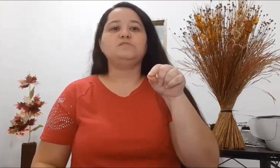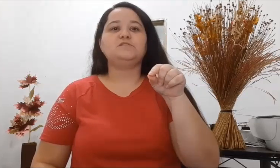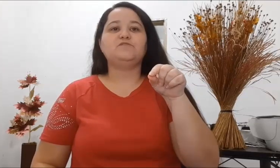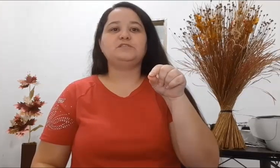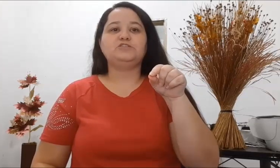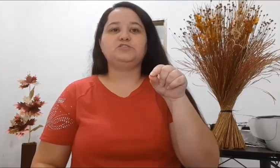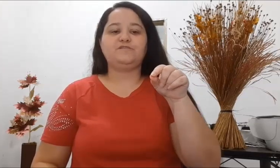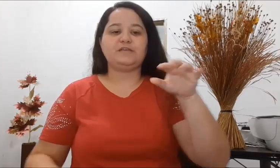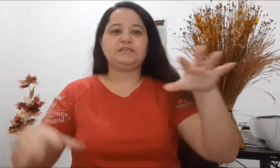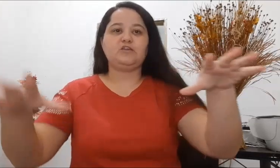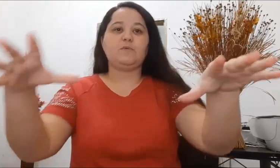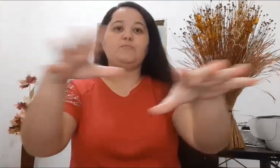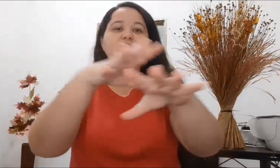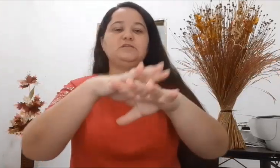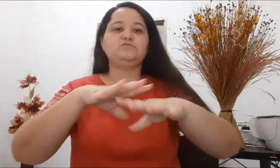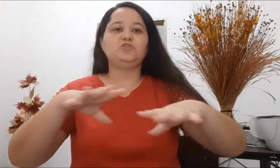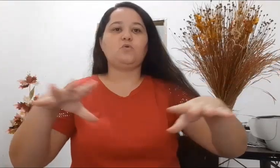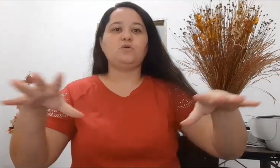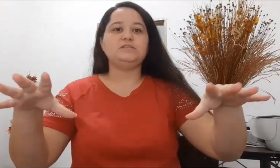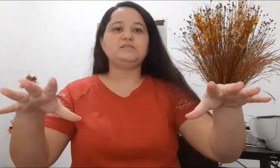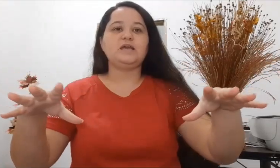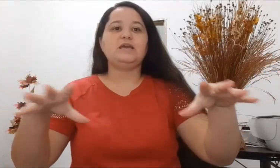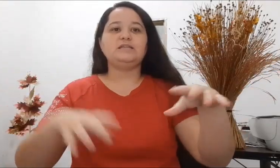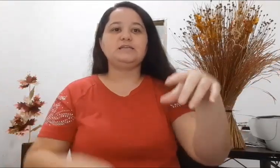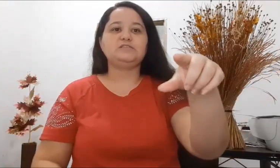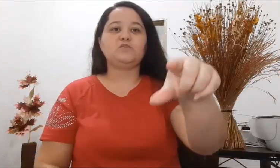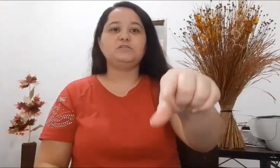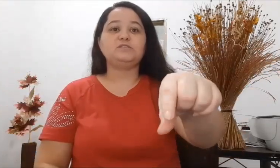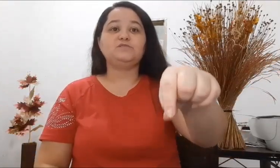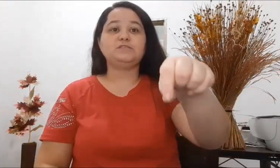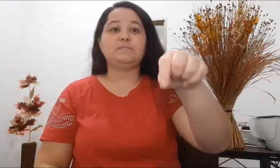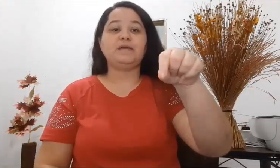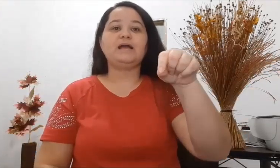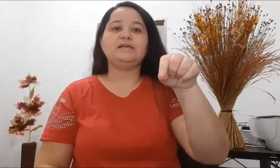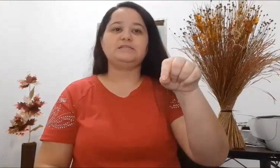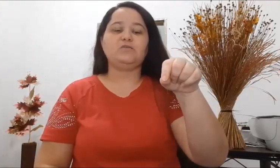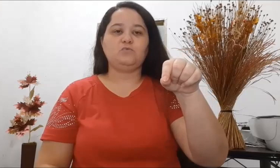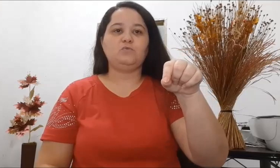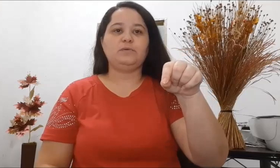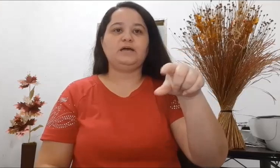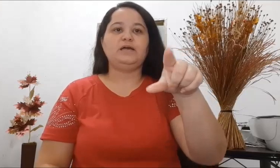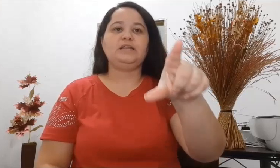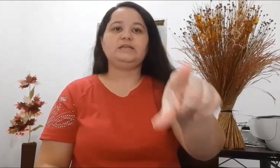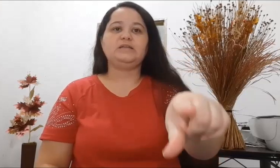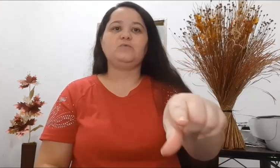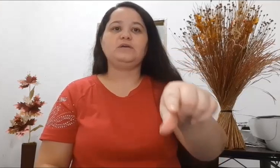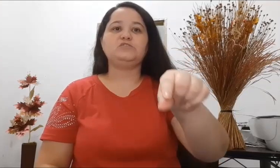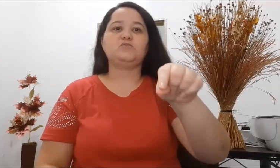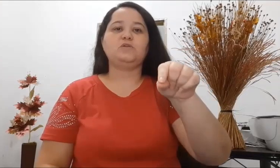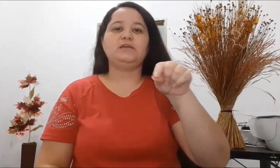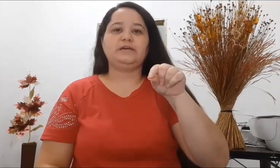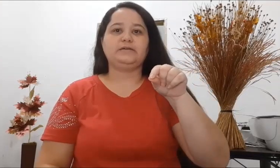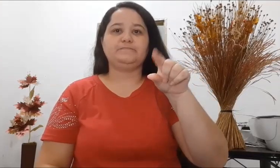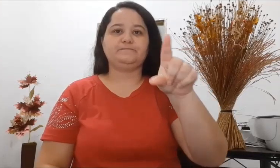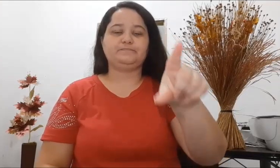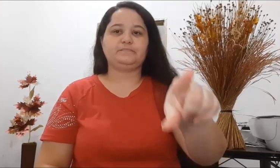se você tivesse aqui uma porção de coisas e dessas coisas você pegasse alguma, né? Então, escolher,